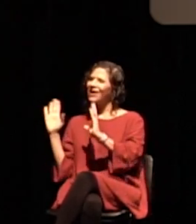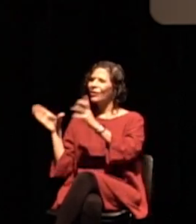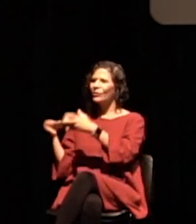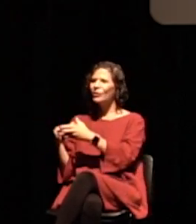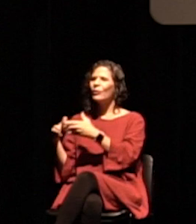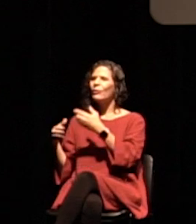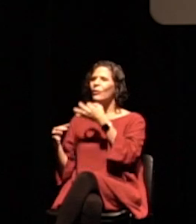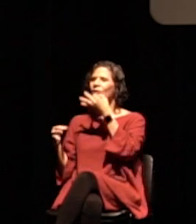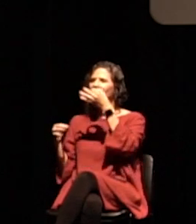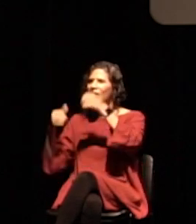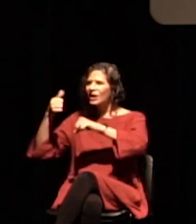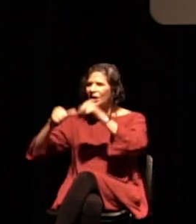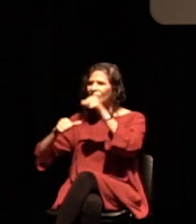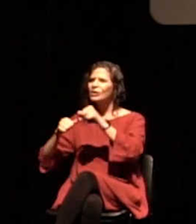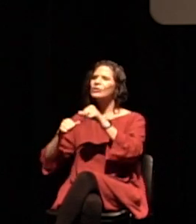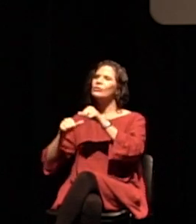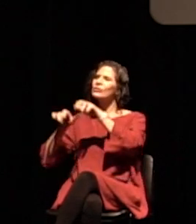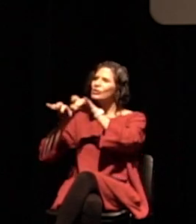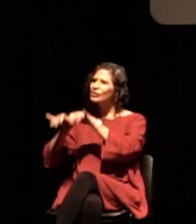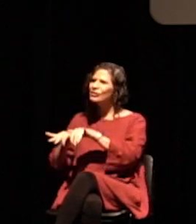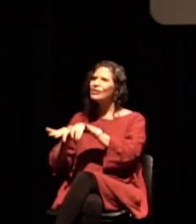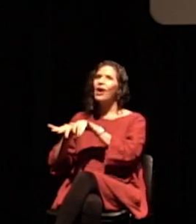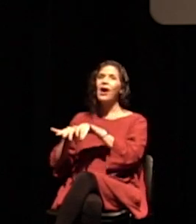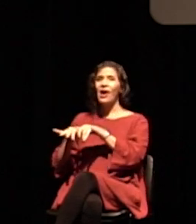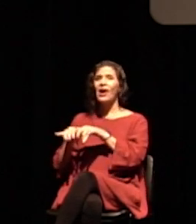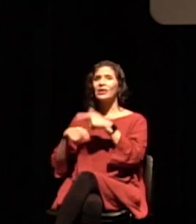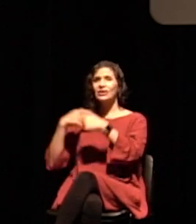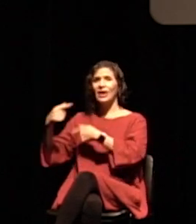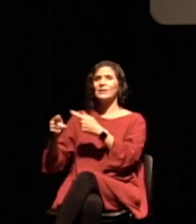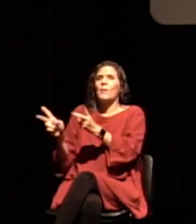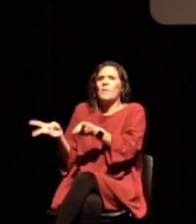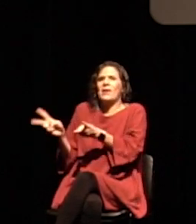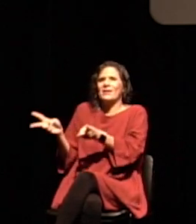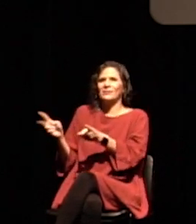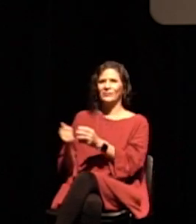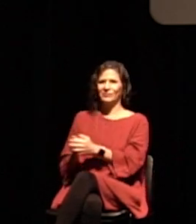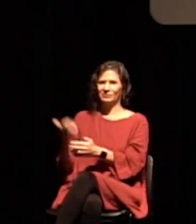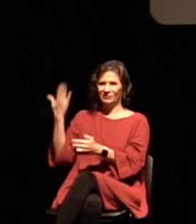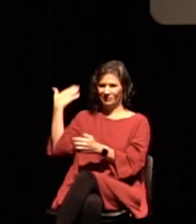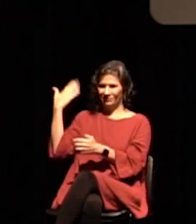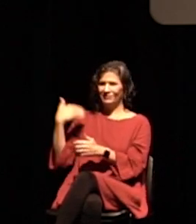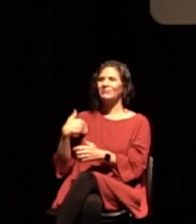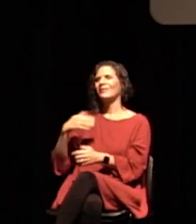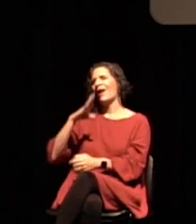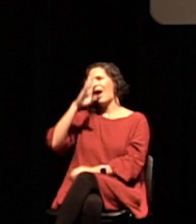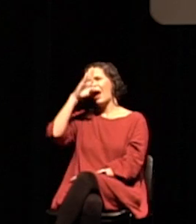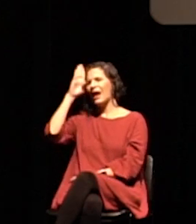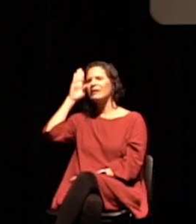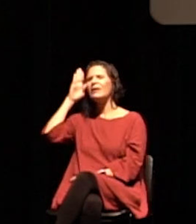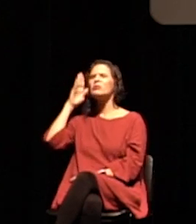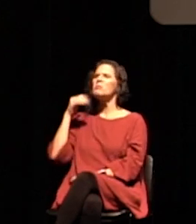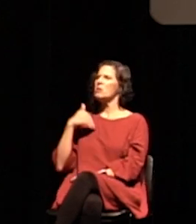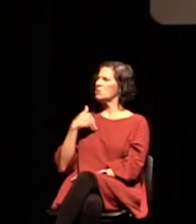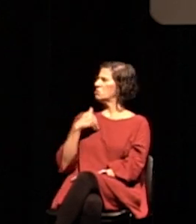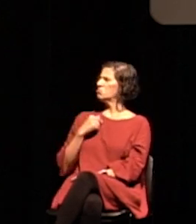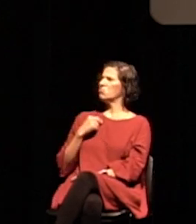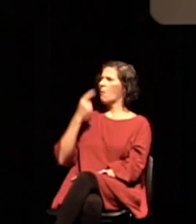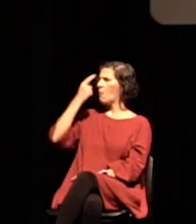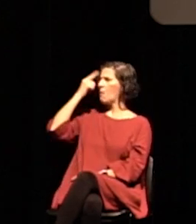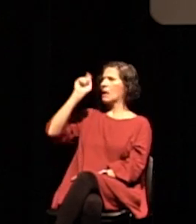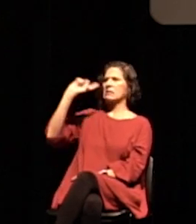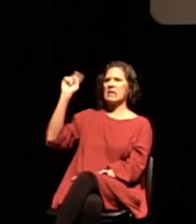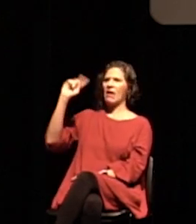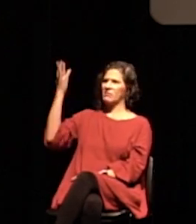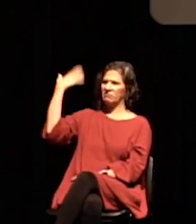de críticos, né? Naquele momento, a carreira acadêmica era algo muito distante para mim. E